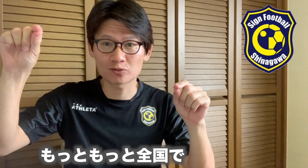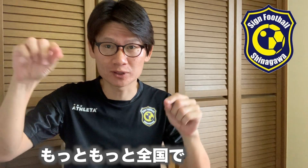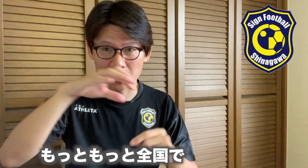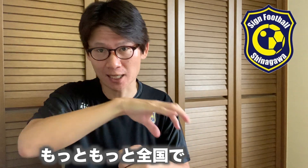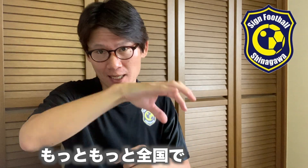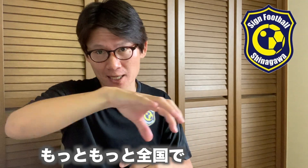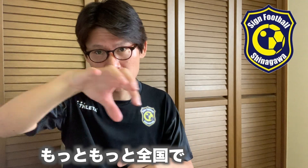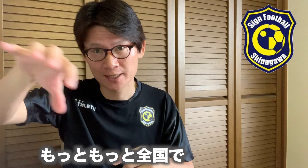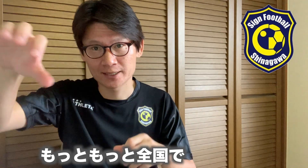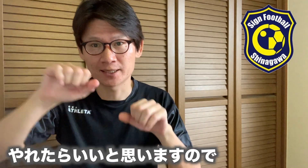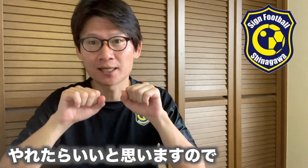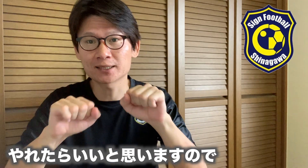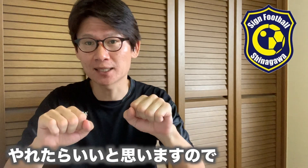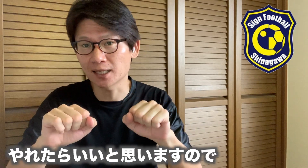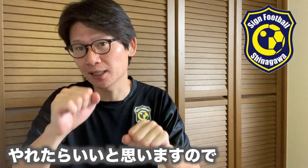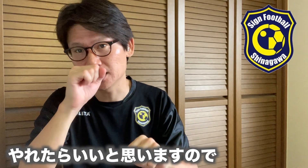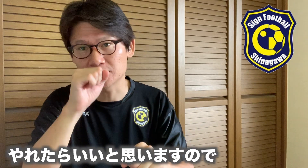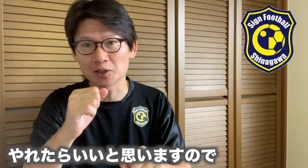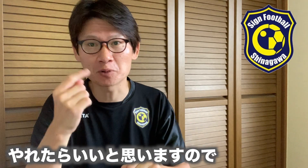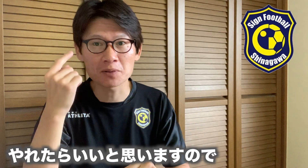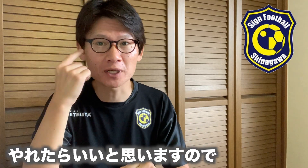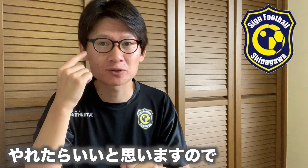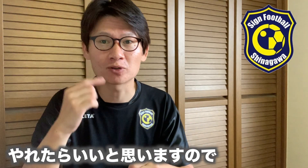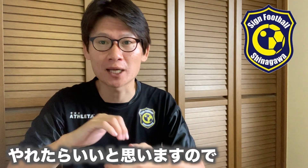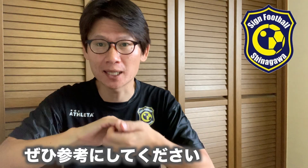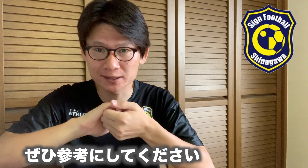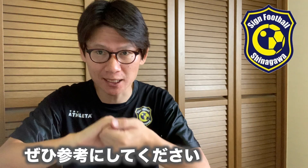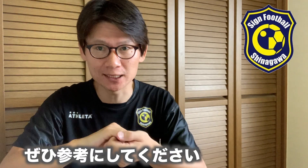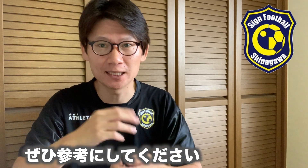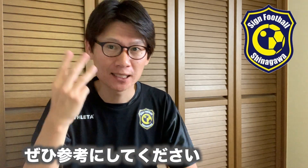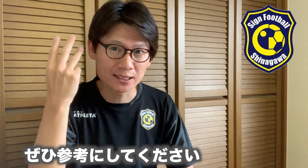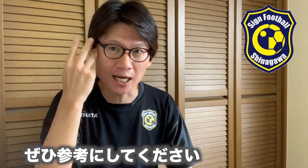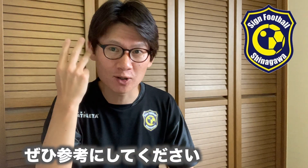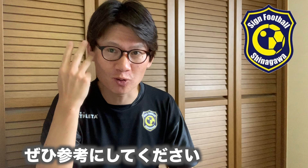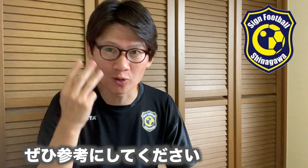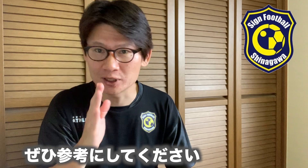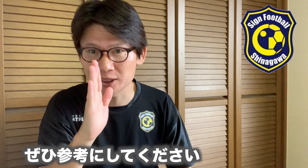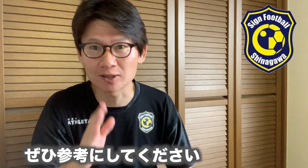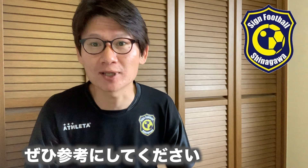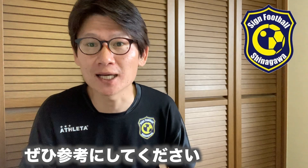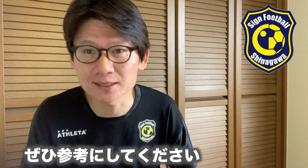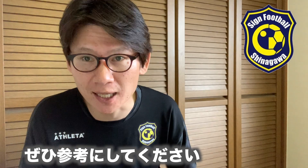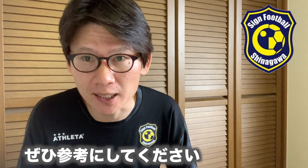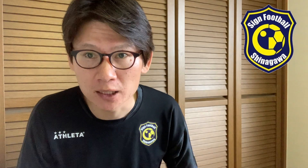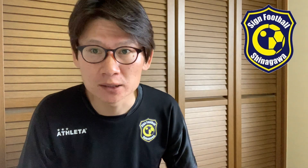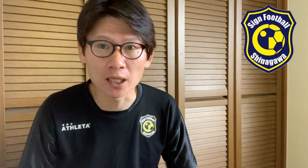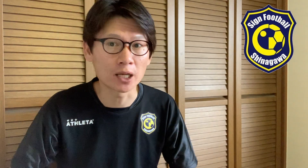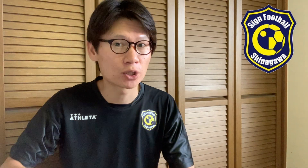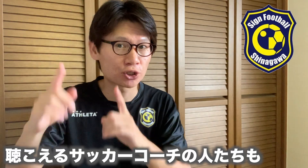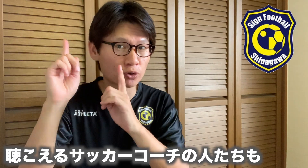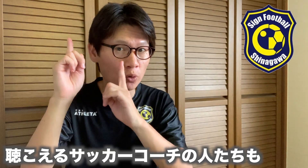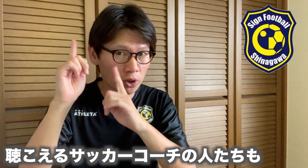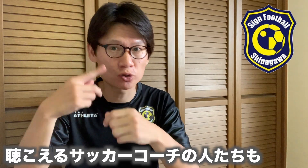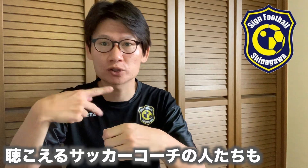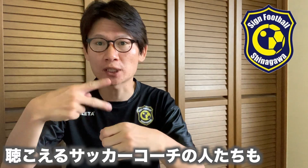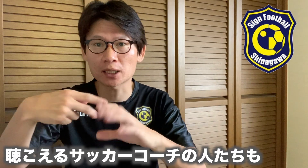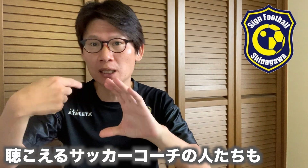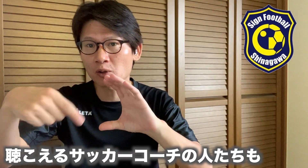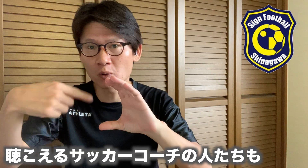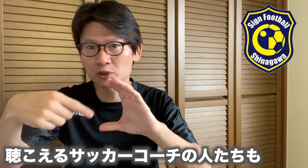でやれたらいいと思いますので、ぜひ参考にしてください。で、聞こえるサッカーコーチ